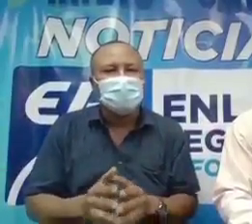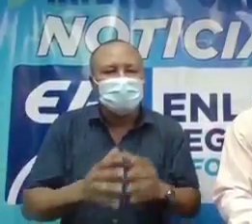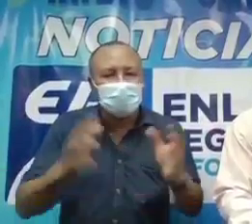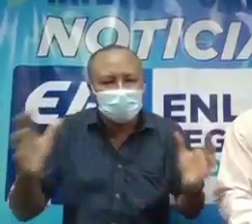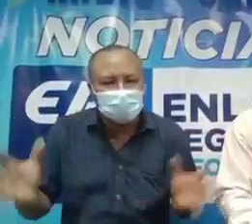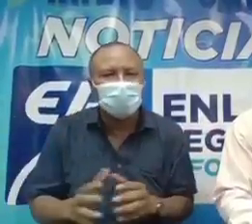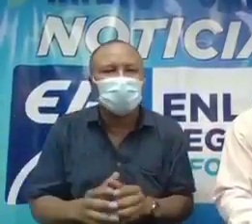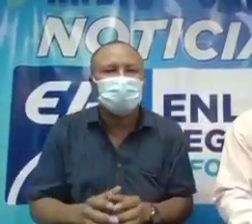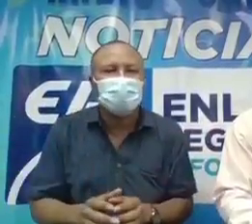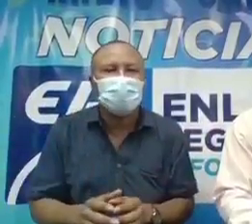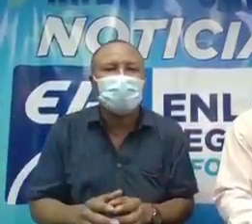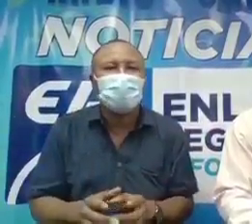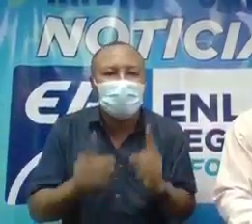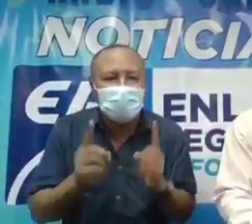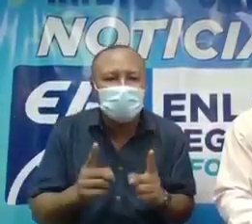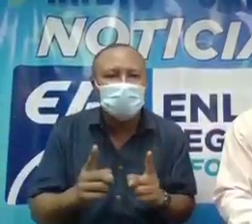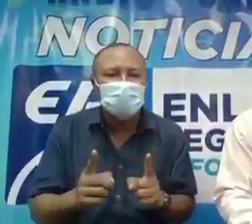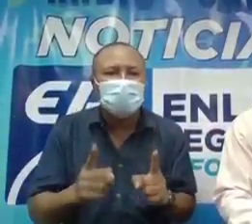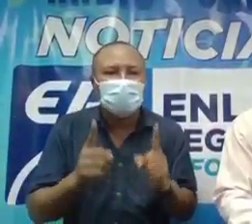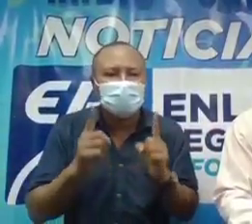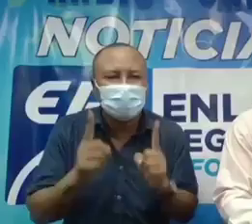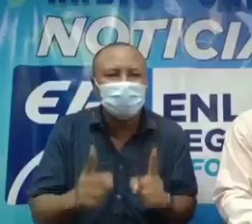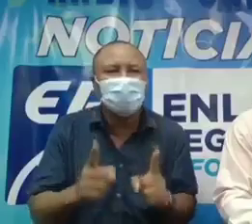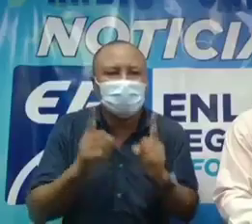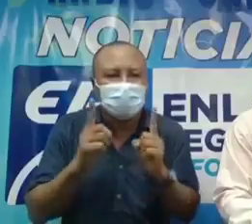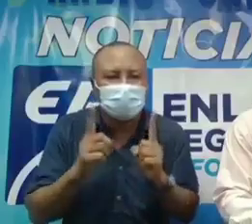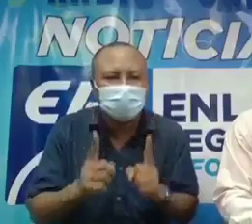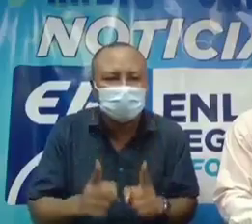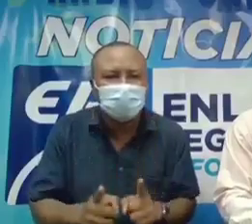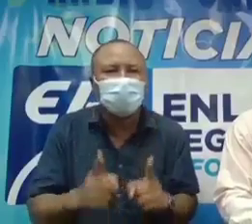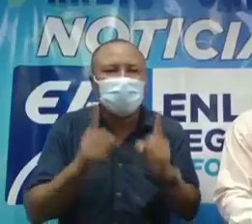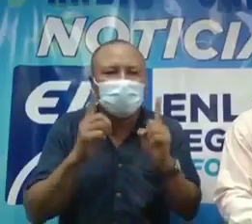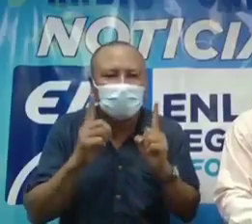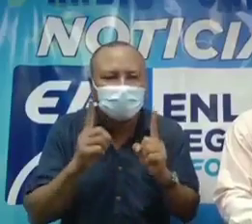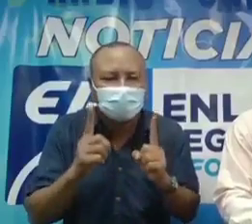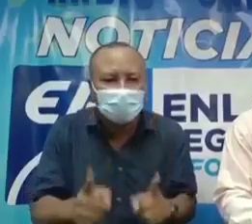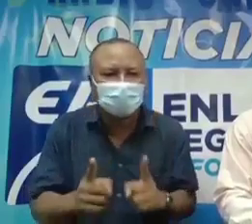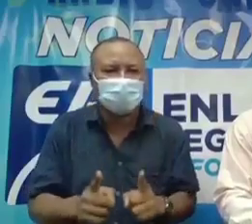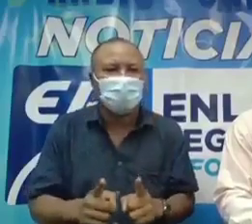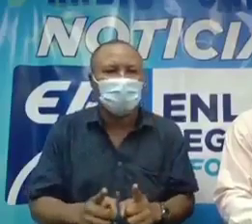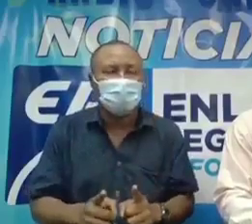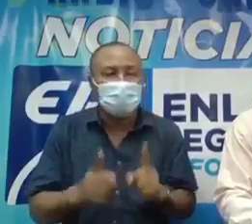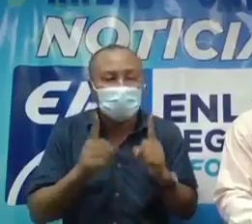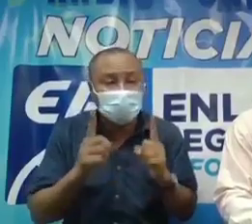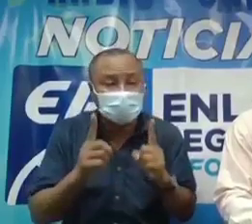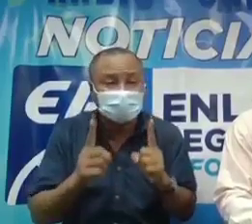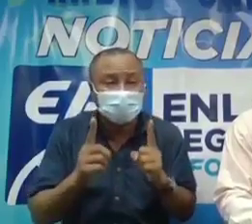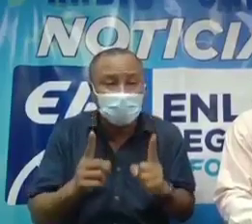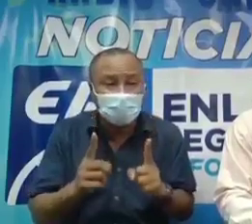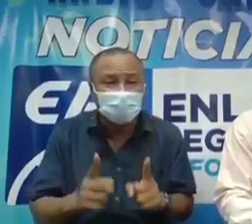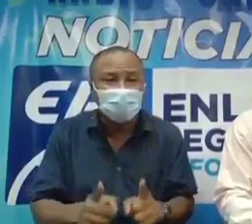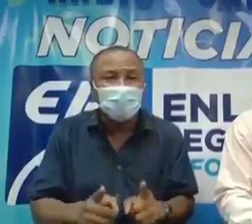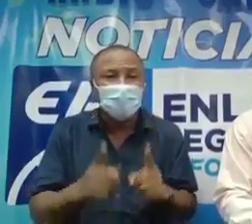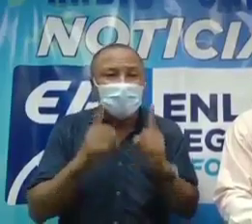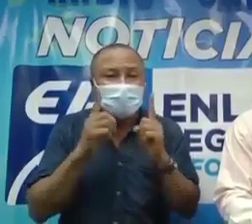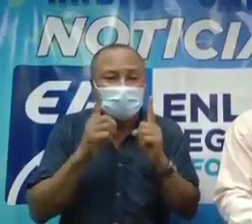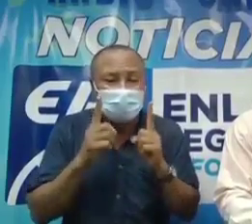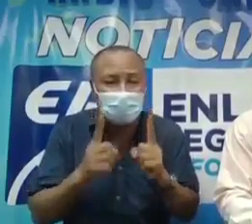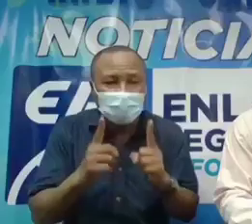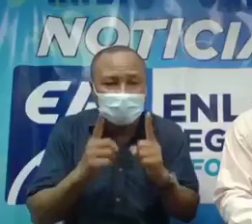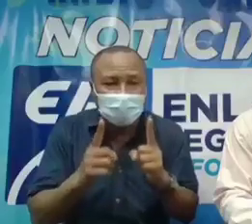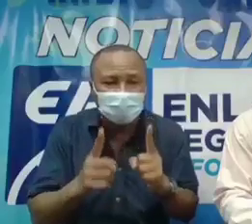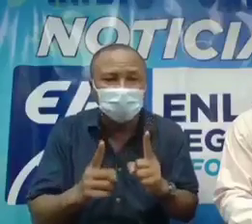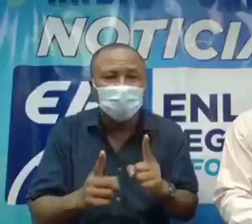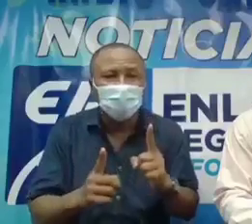concejales, de entre los concejales, y partiendo del principio de paridad, escúchese bien,